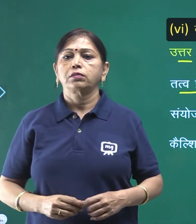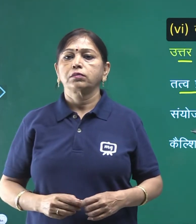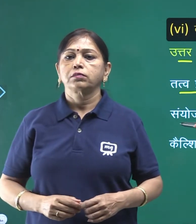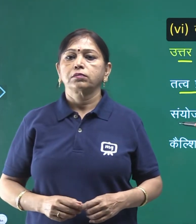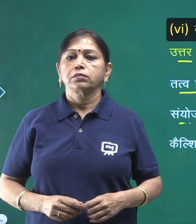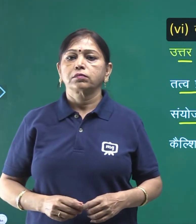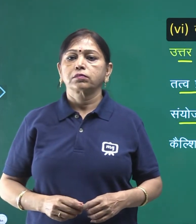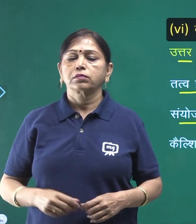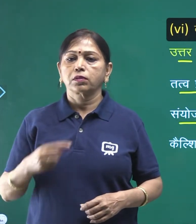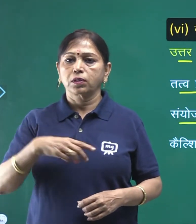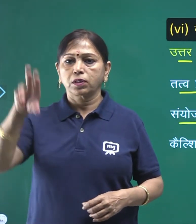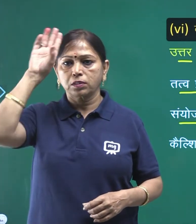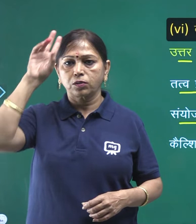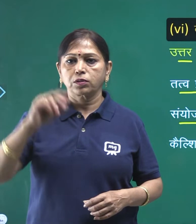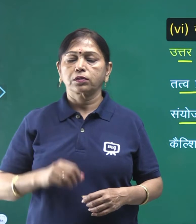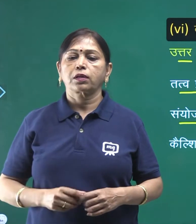इनकी संयोजकता